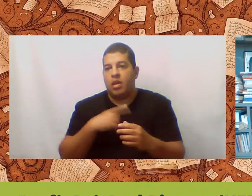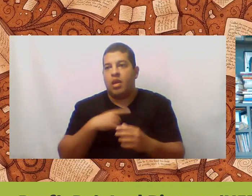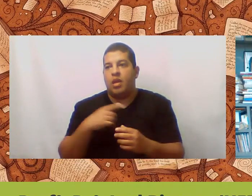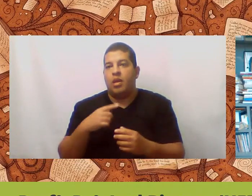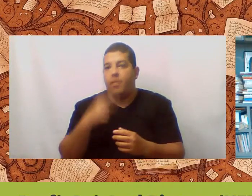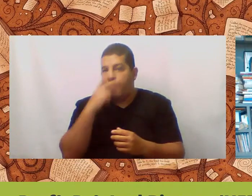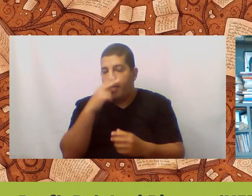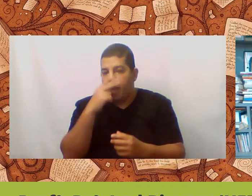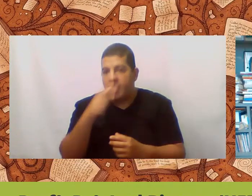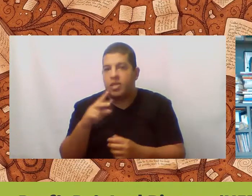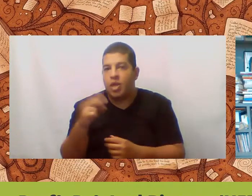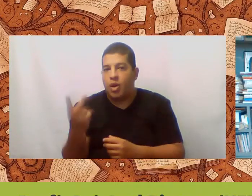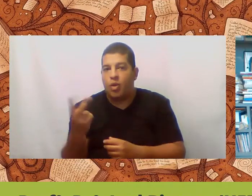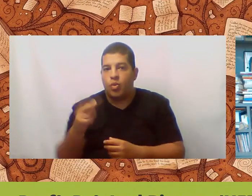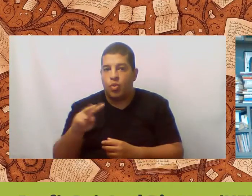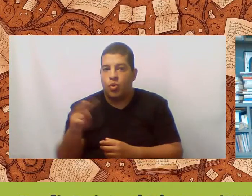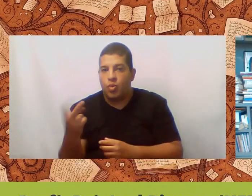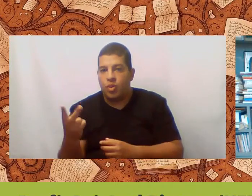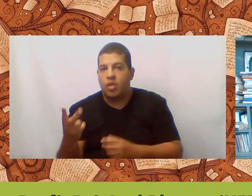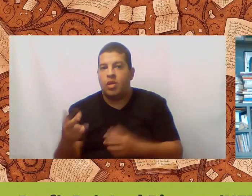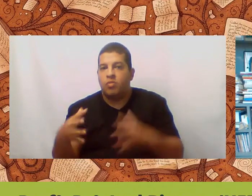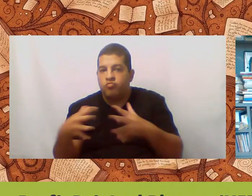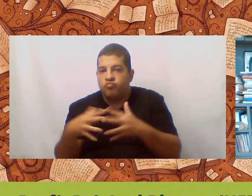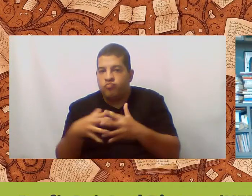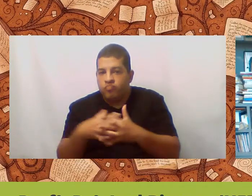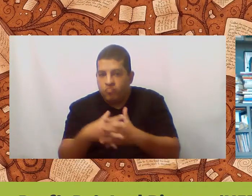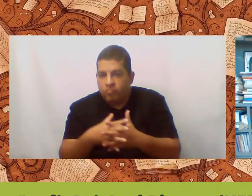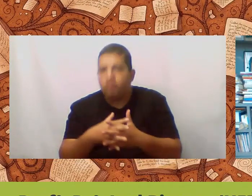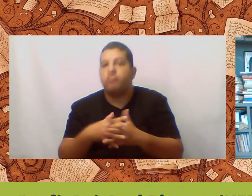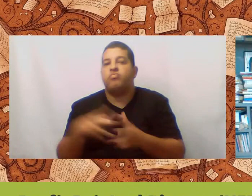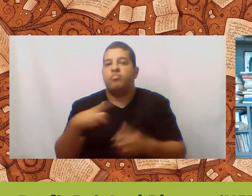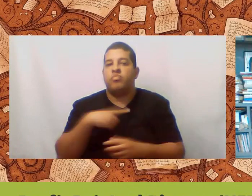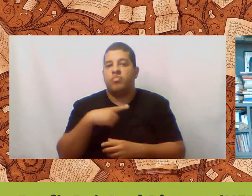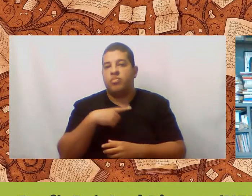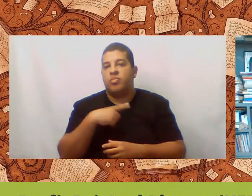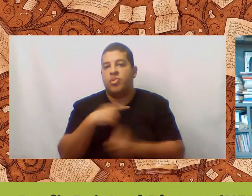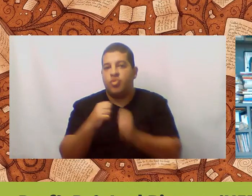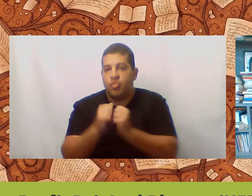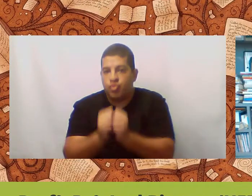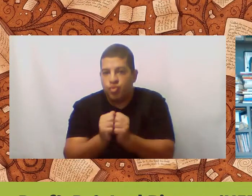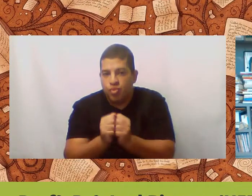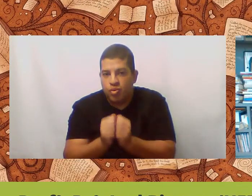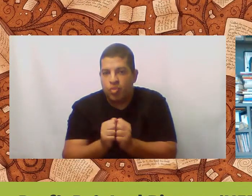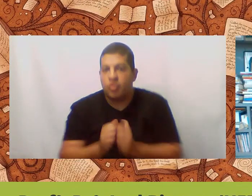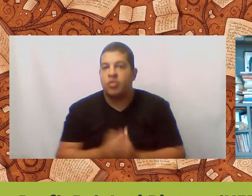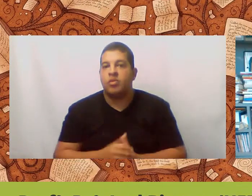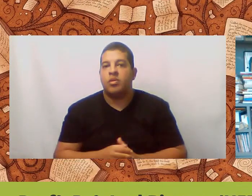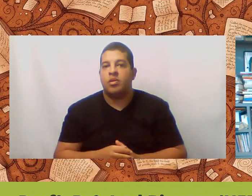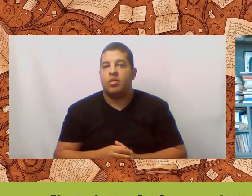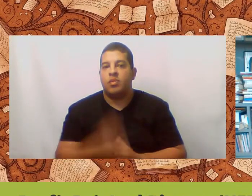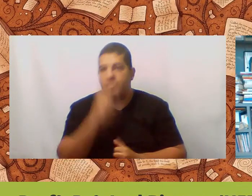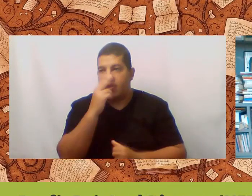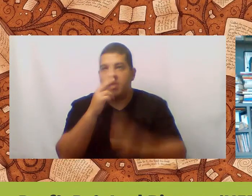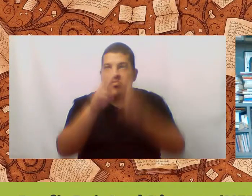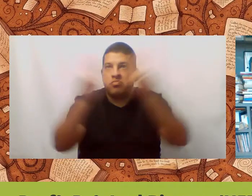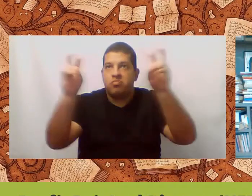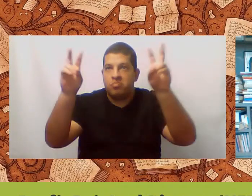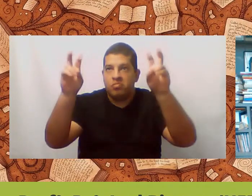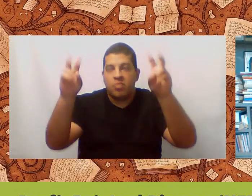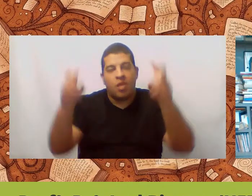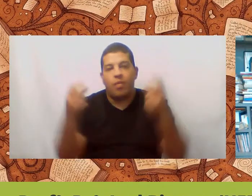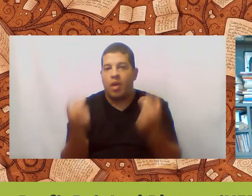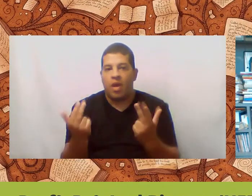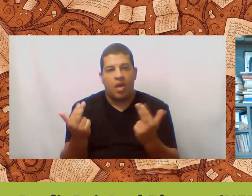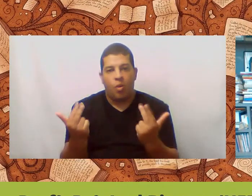elas são complementares, são duas maneiras de anunciar a mesma enunciação, digamos assim,